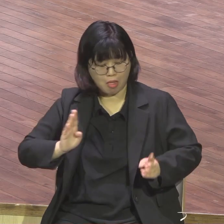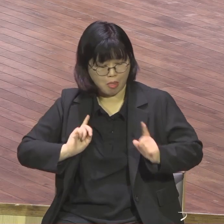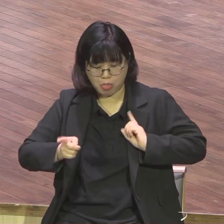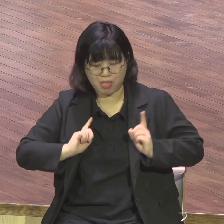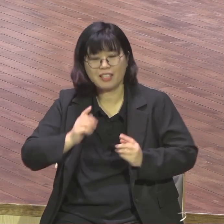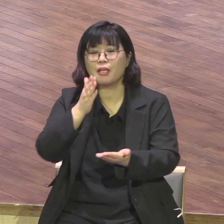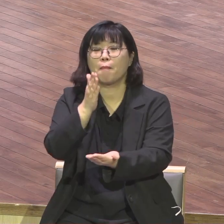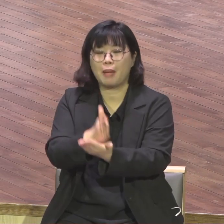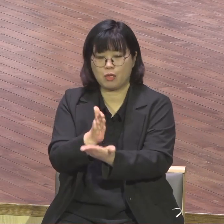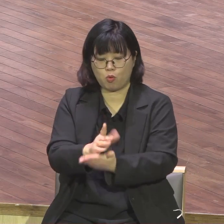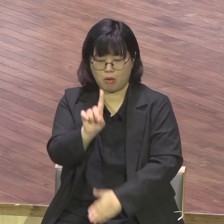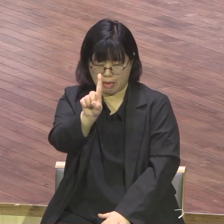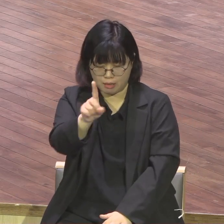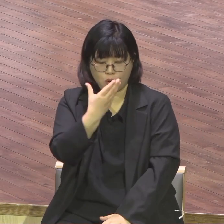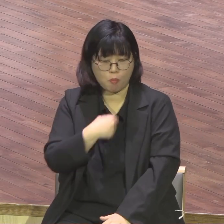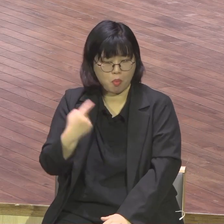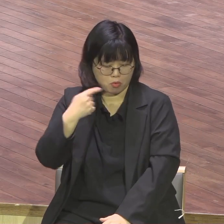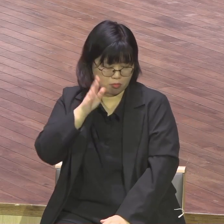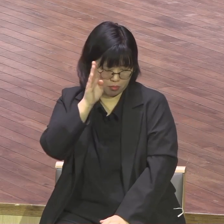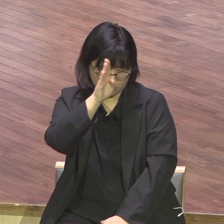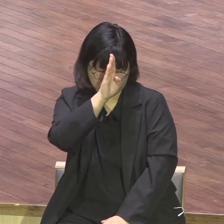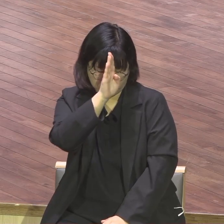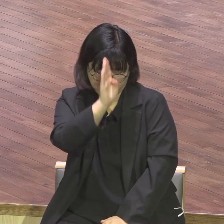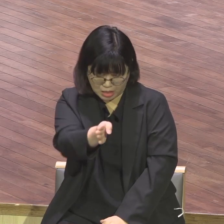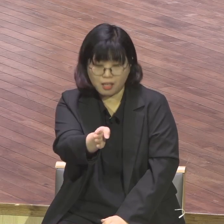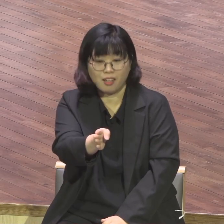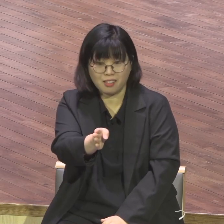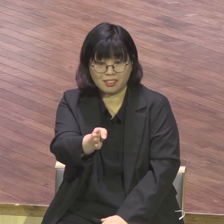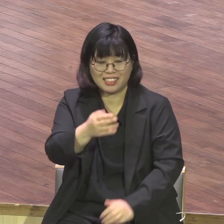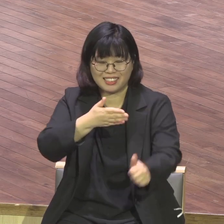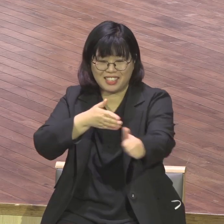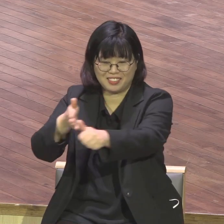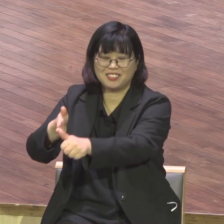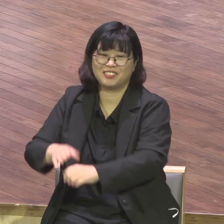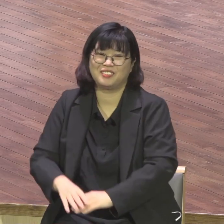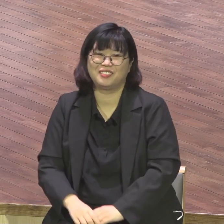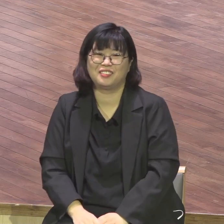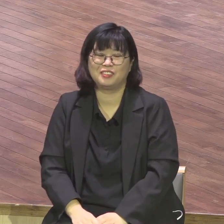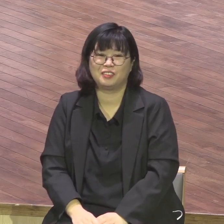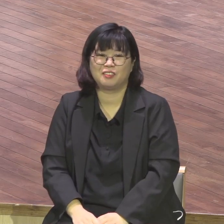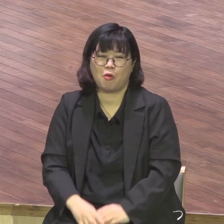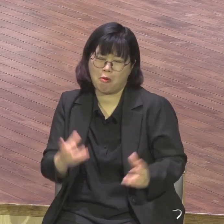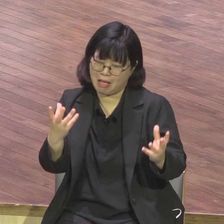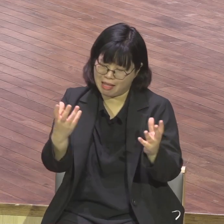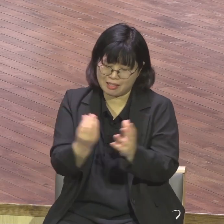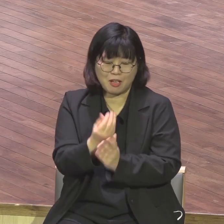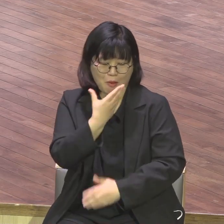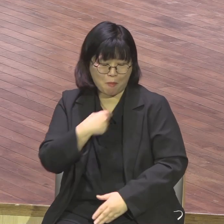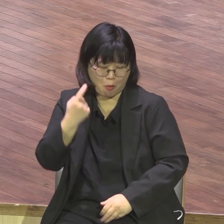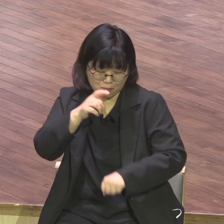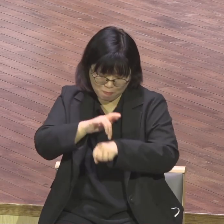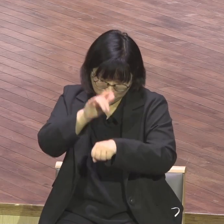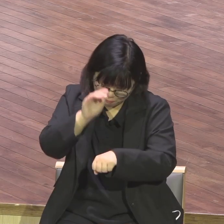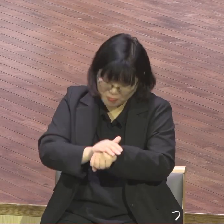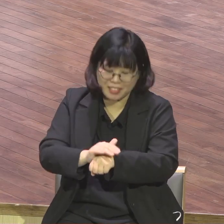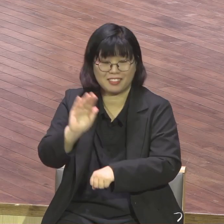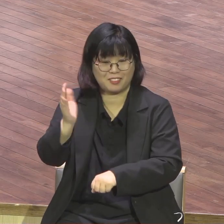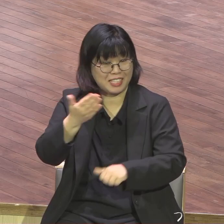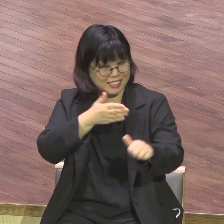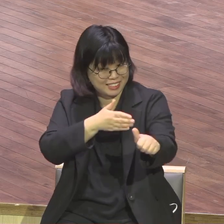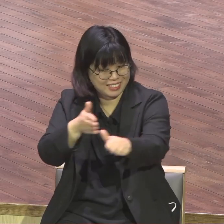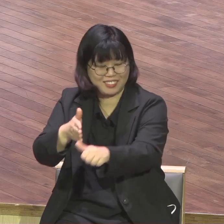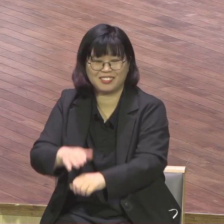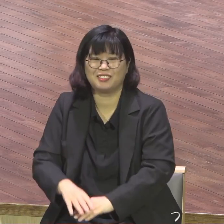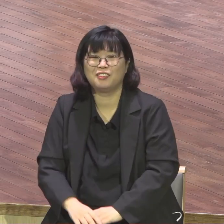그냥 여러분 복음의 생명력으로 가득 차서 완전 복음 쪽 넘어오세요. 우리는 복음 쪽 넘어오세요.